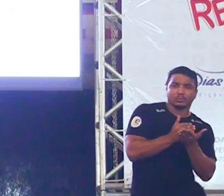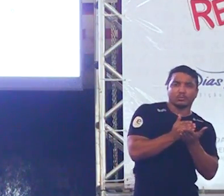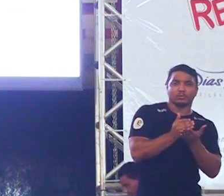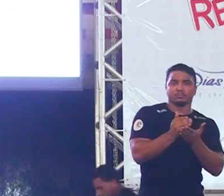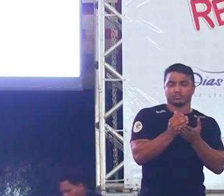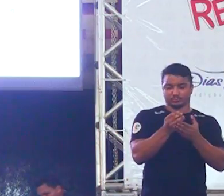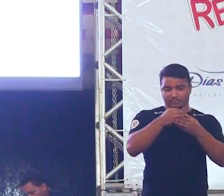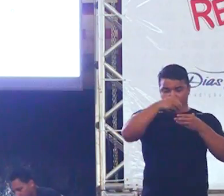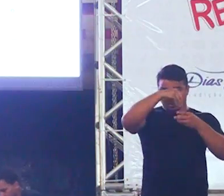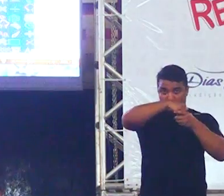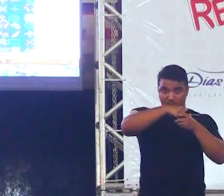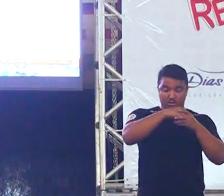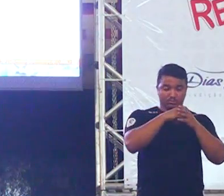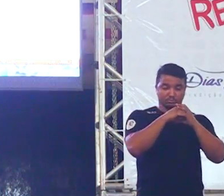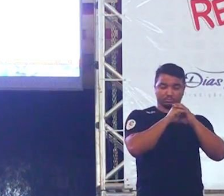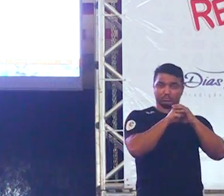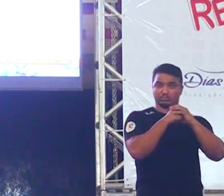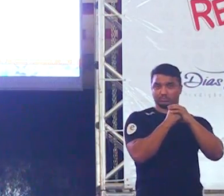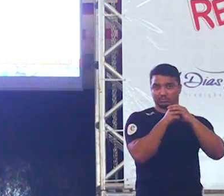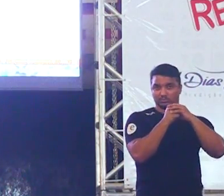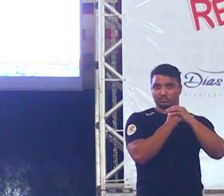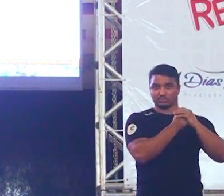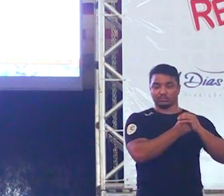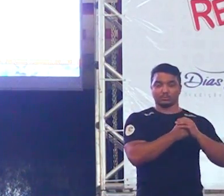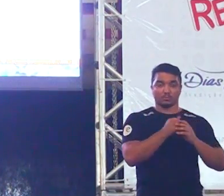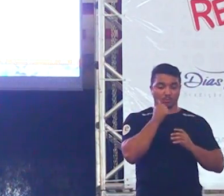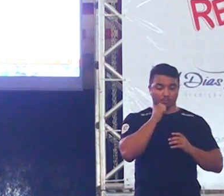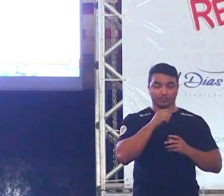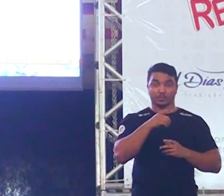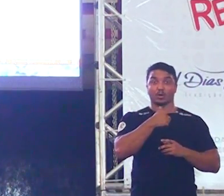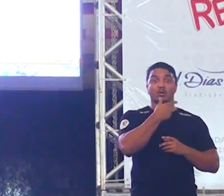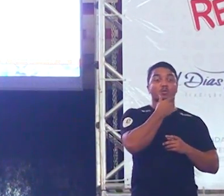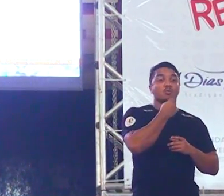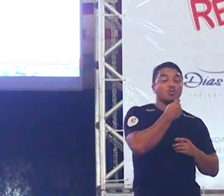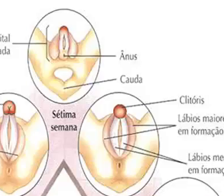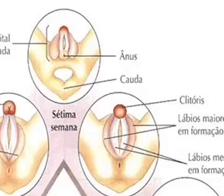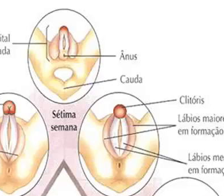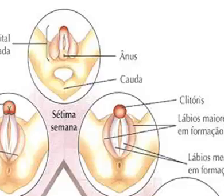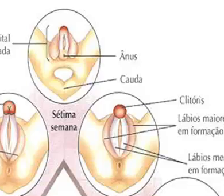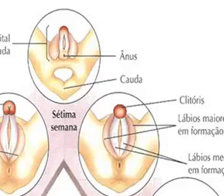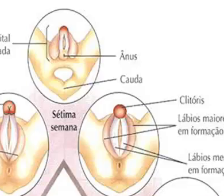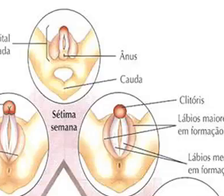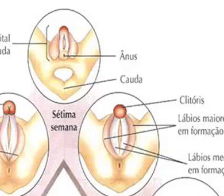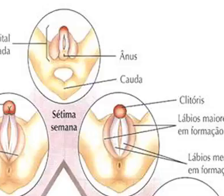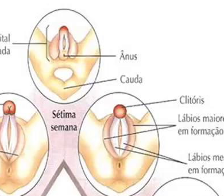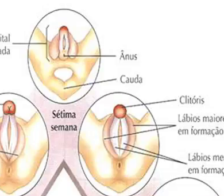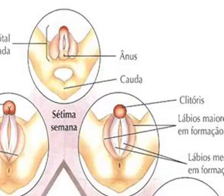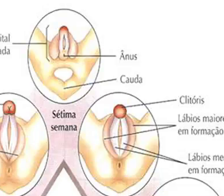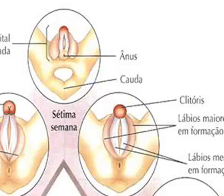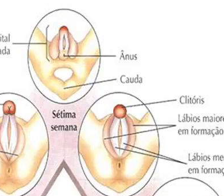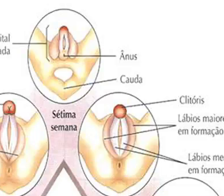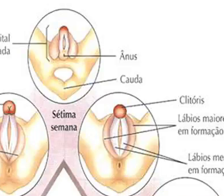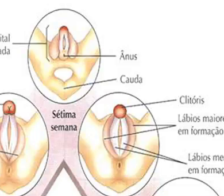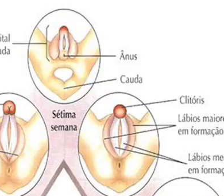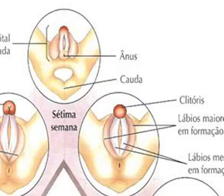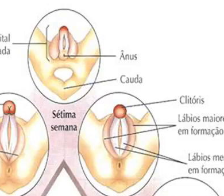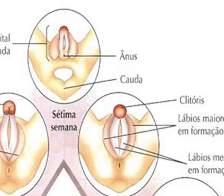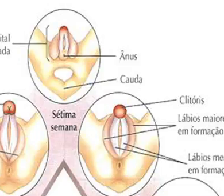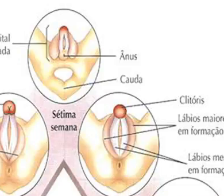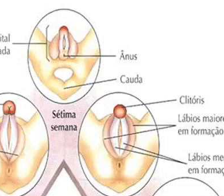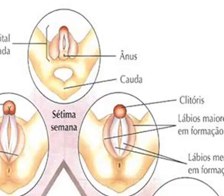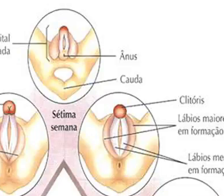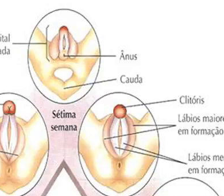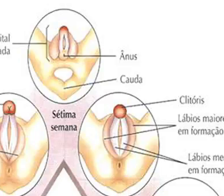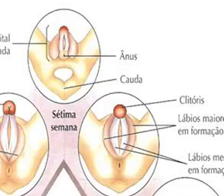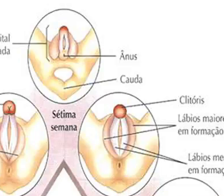de embrião, o aparelho reprodutor masculino, ele não tem uma